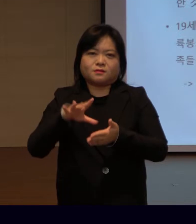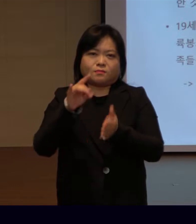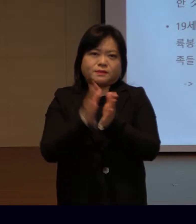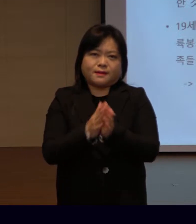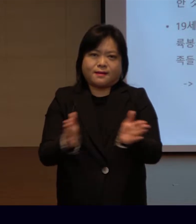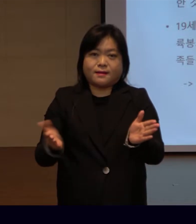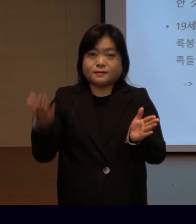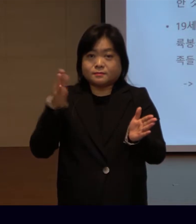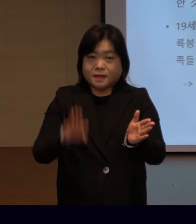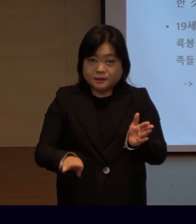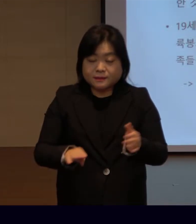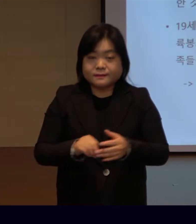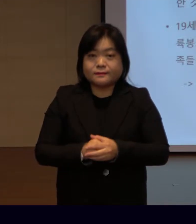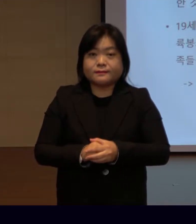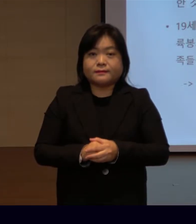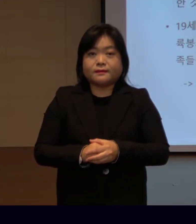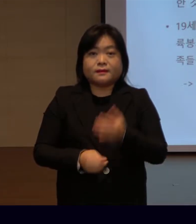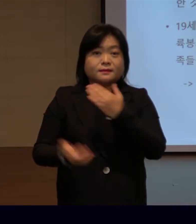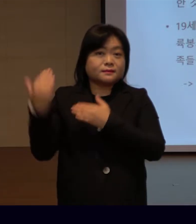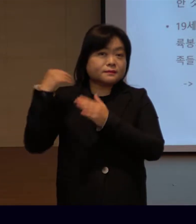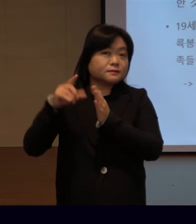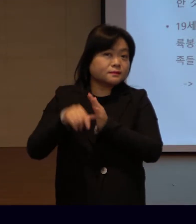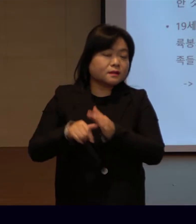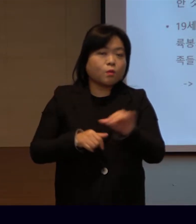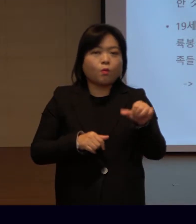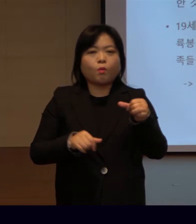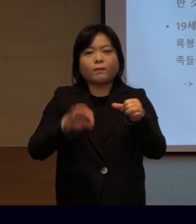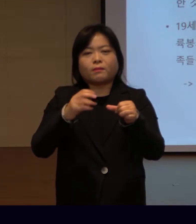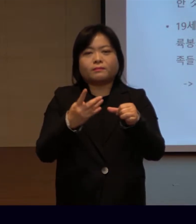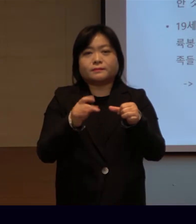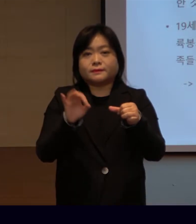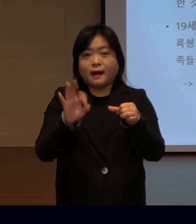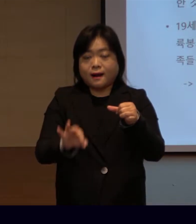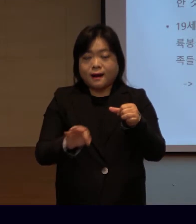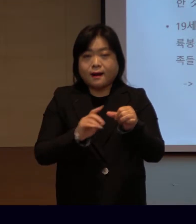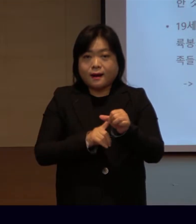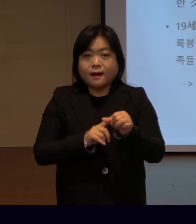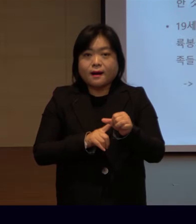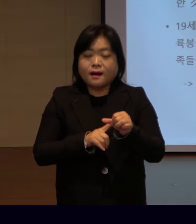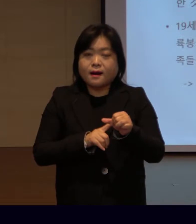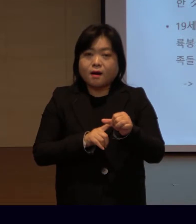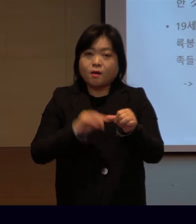했습니다만 그때는 500프랑